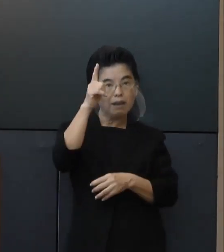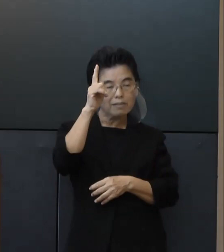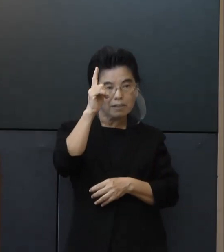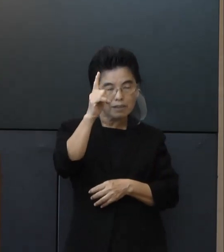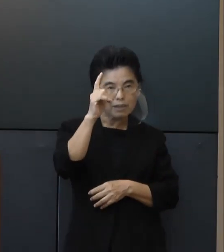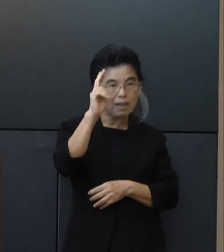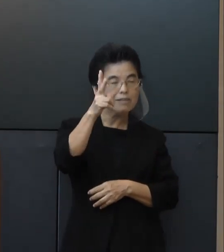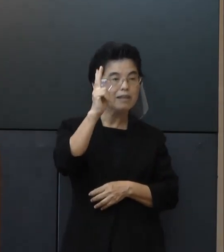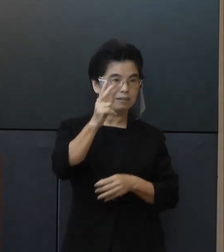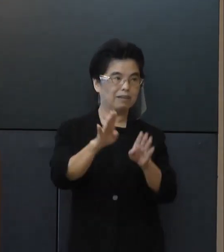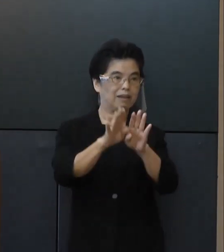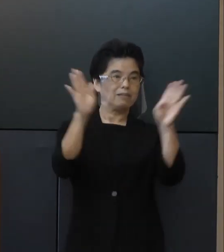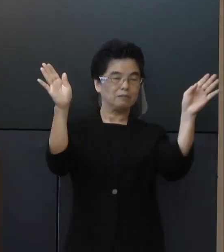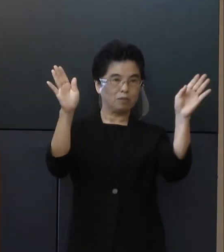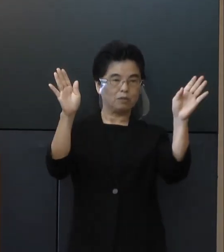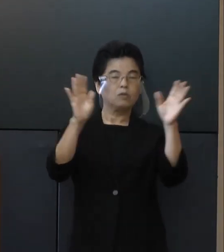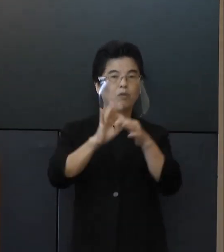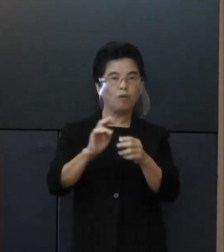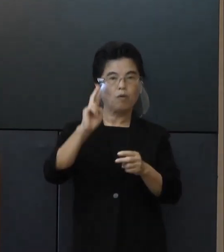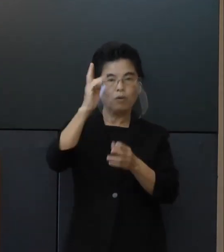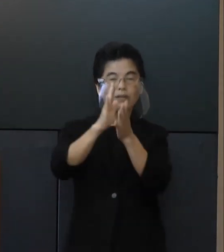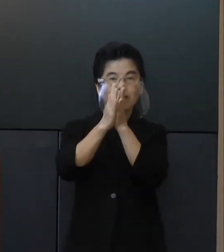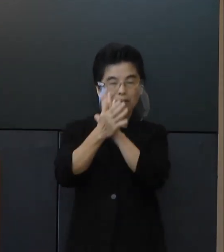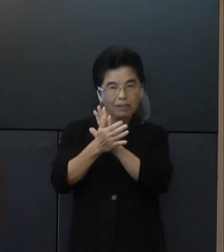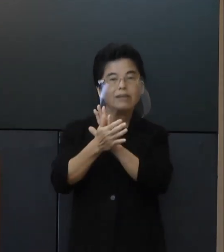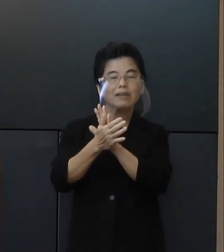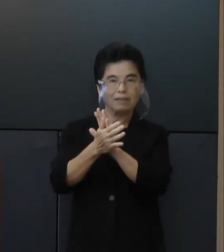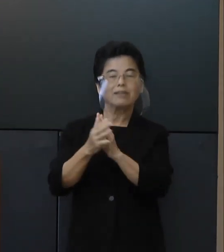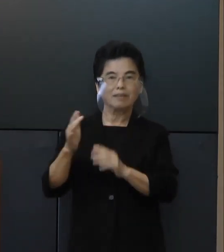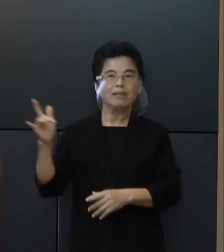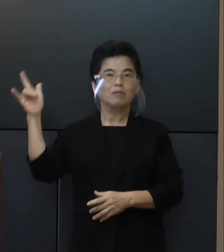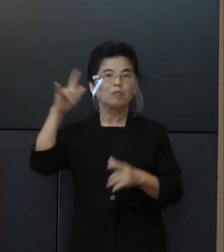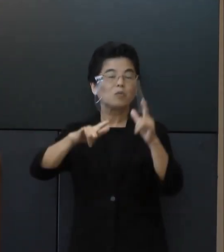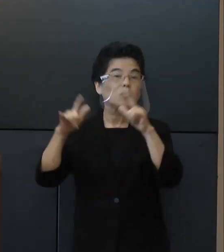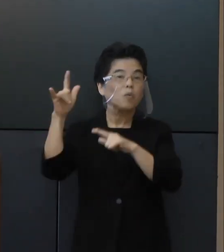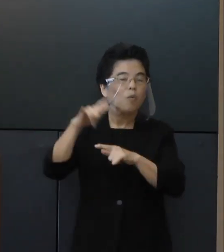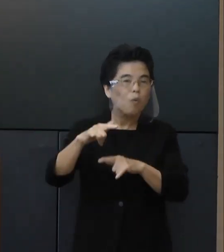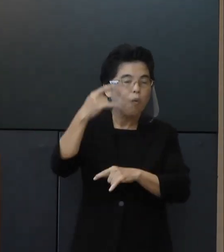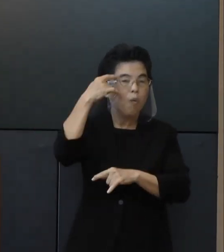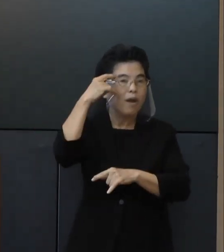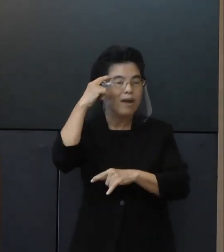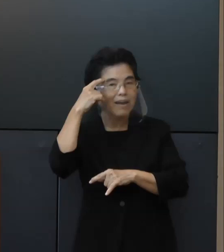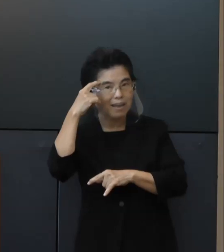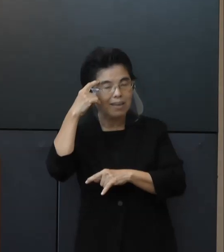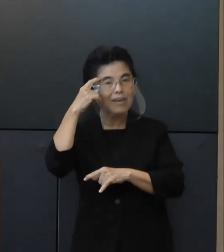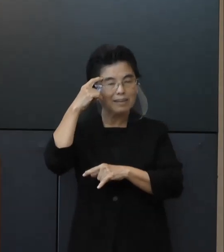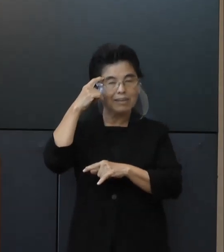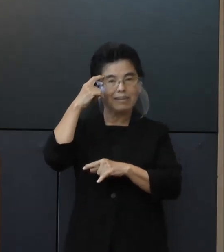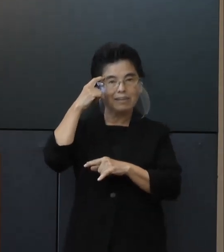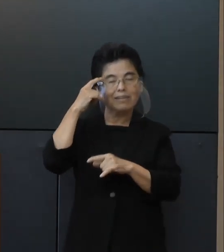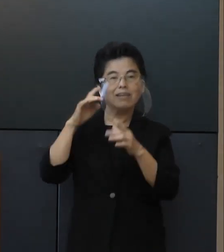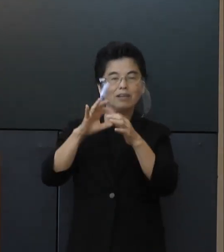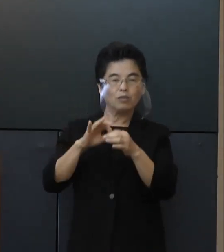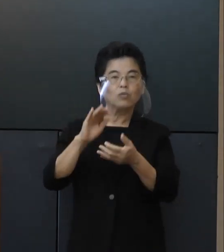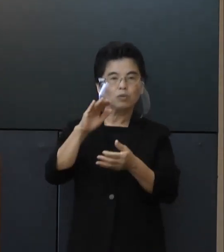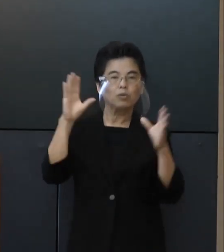というふうに迫っていることもあって、県内で、まあ、旅行を考えている方々にちょっと具体的な情報の提示が必要なのかなと思うんですが、 一つは